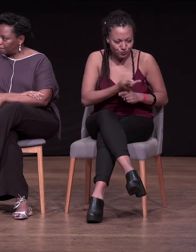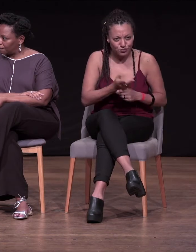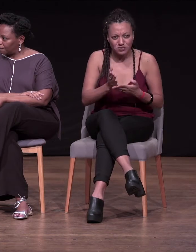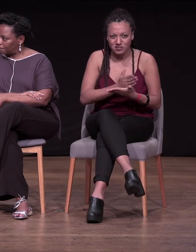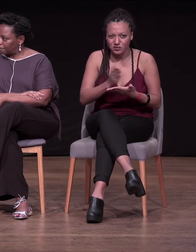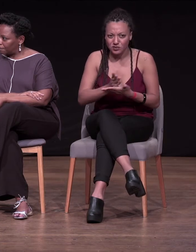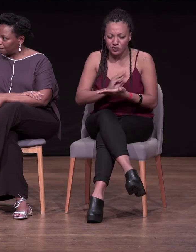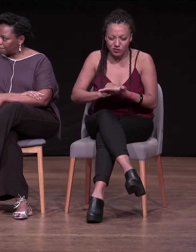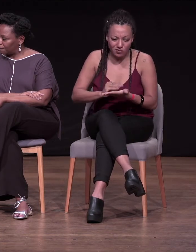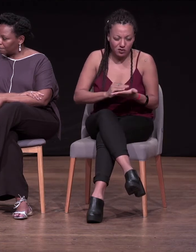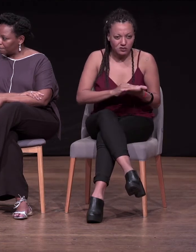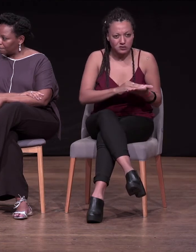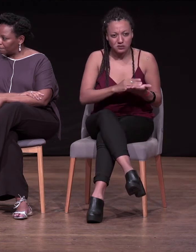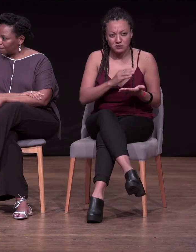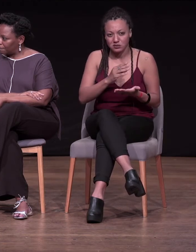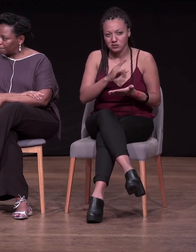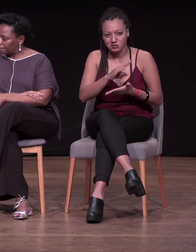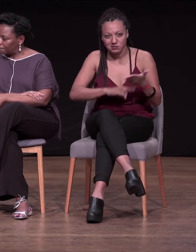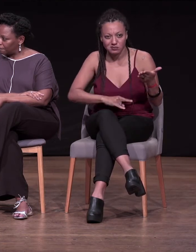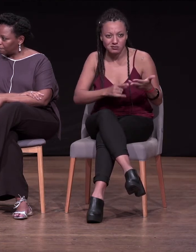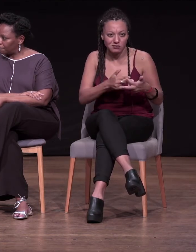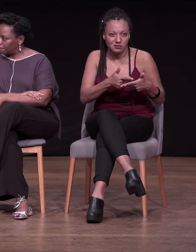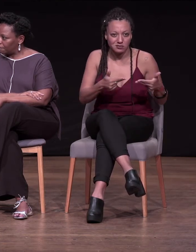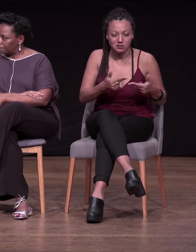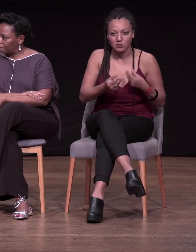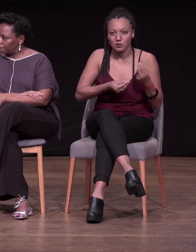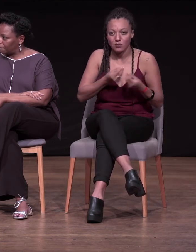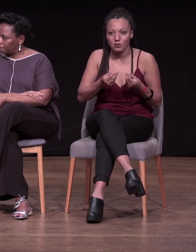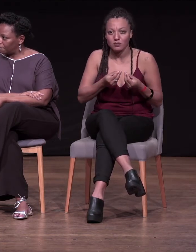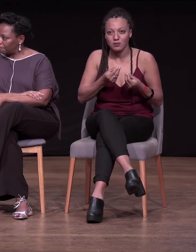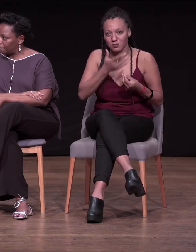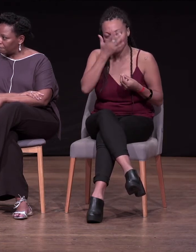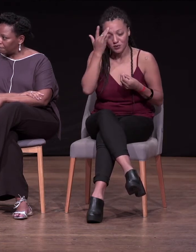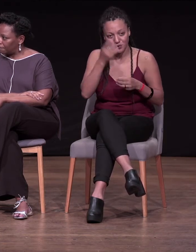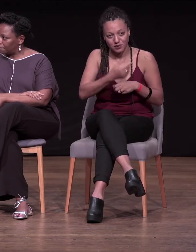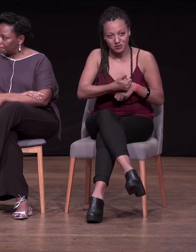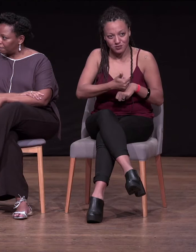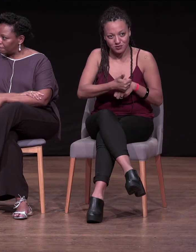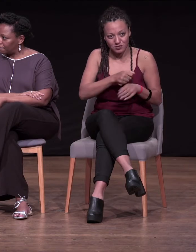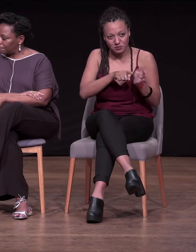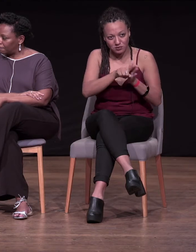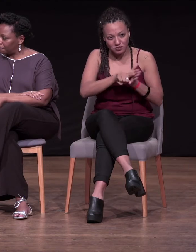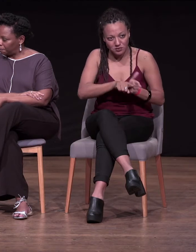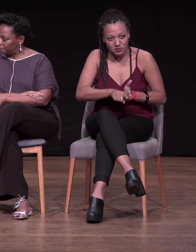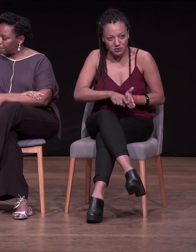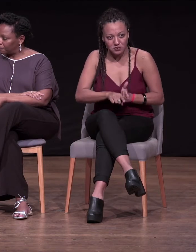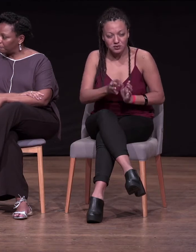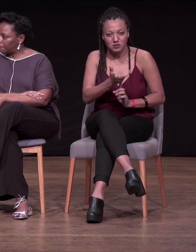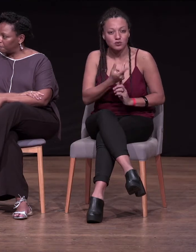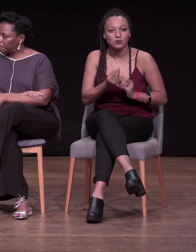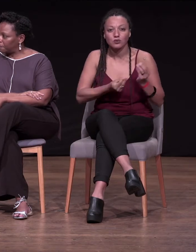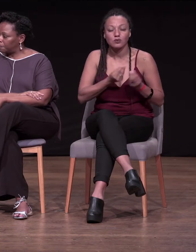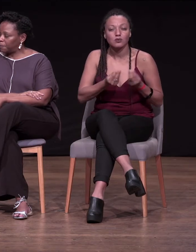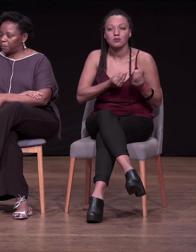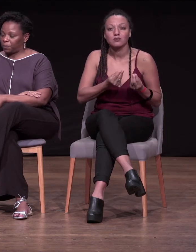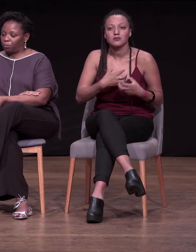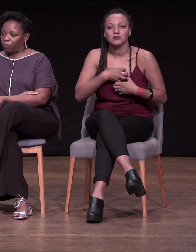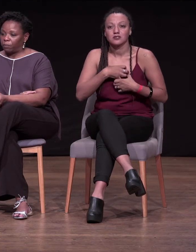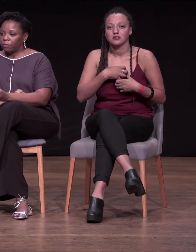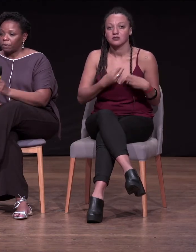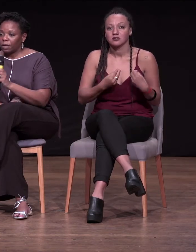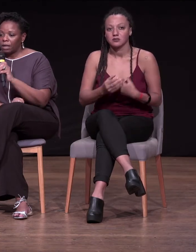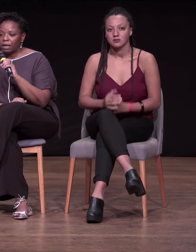reeditados e é uma falta de documentação. Como é que você vê no campo da pesquisa e desse processo de historiar esses artistas? Como é que você sente